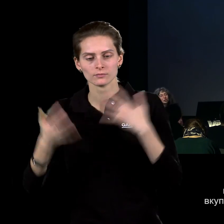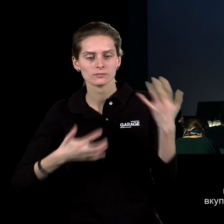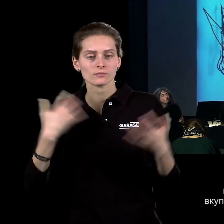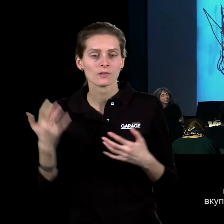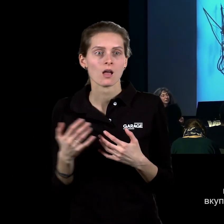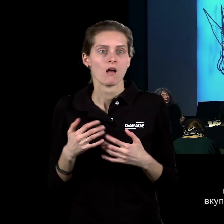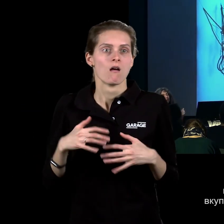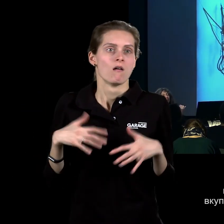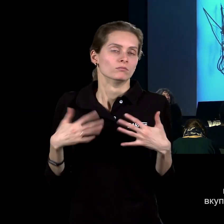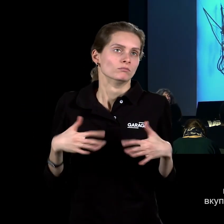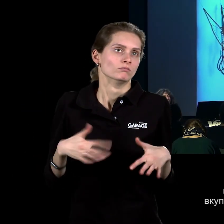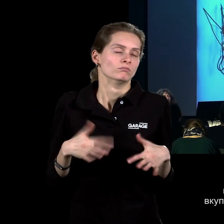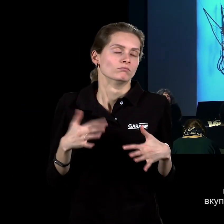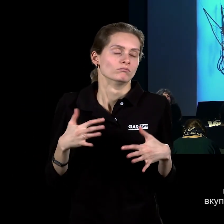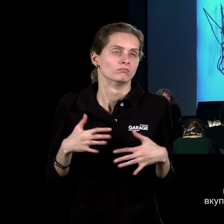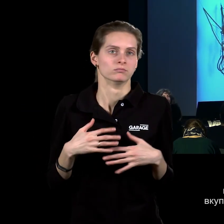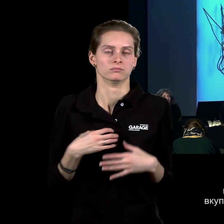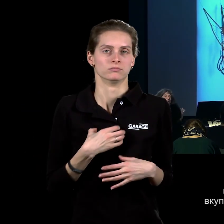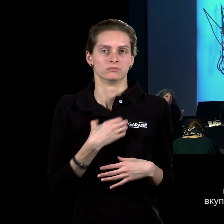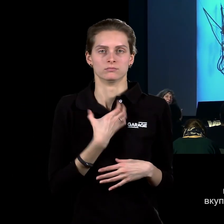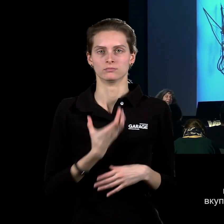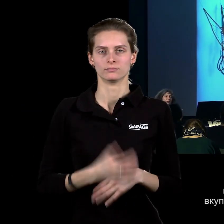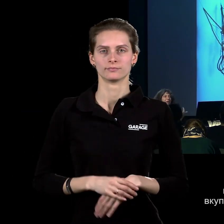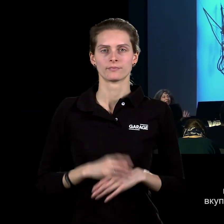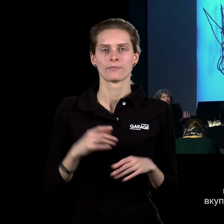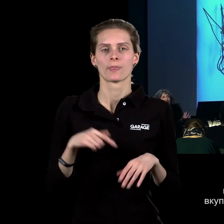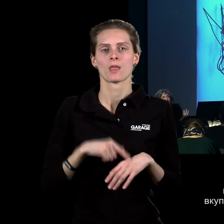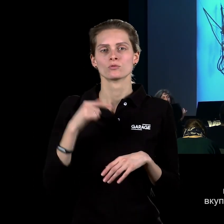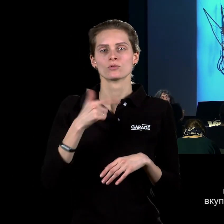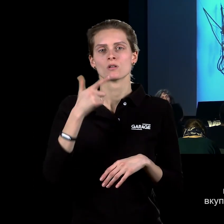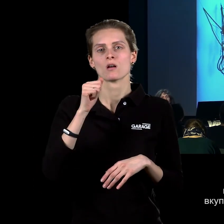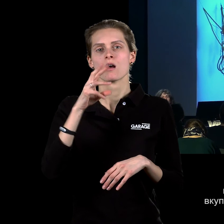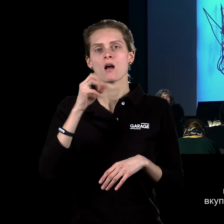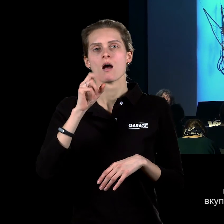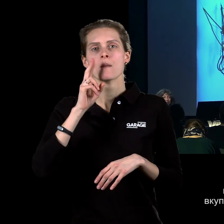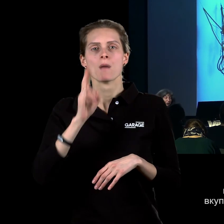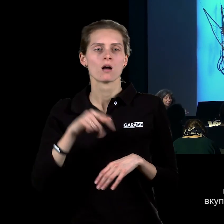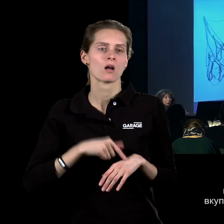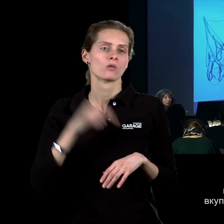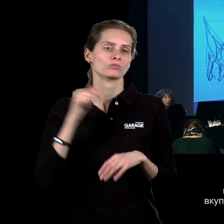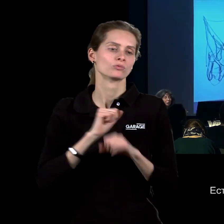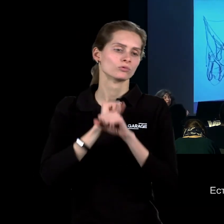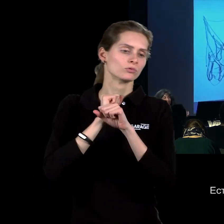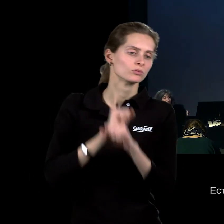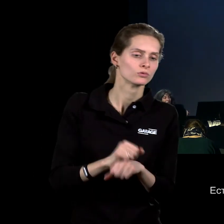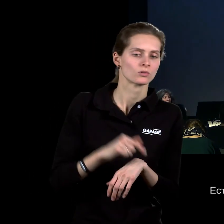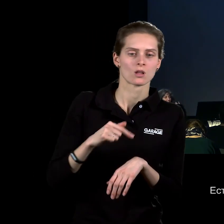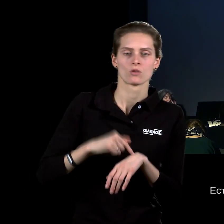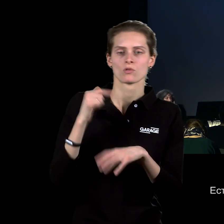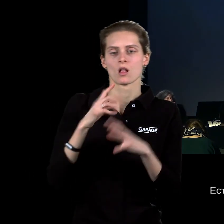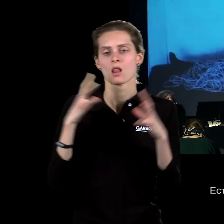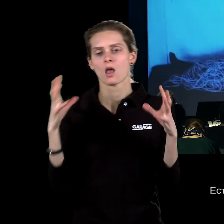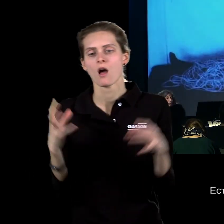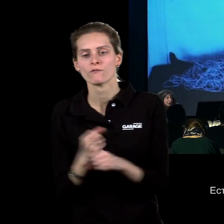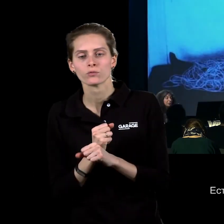паническое ощущение это вызывает. А с ощущением при этом и сети, и гамака, и защиты, и ловушки, которые в